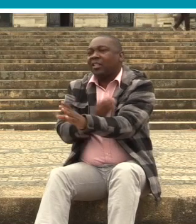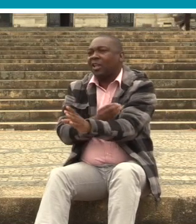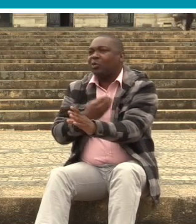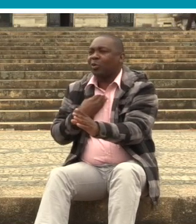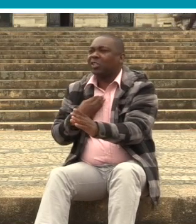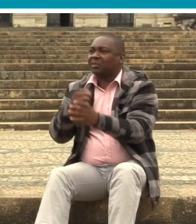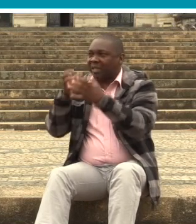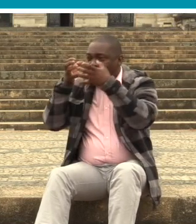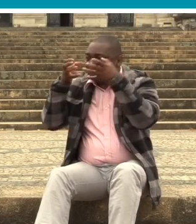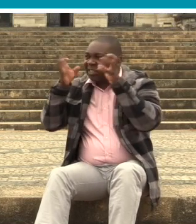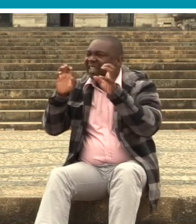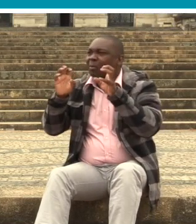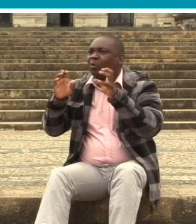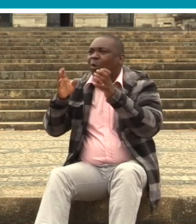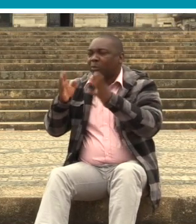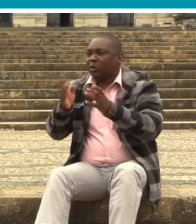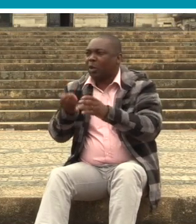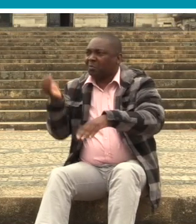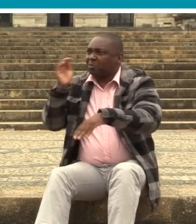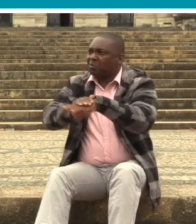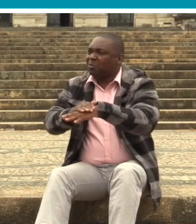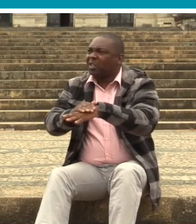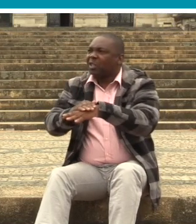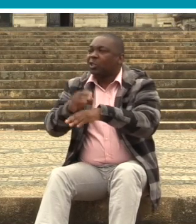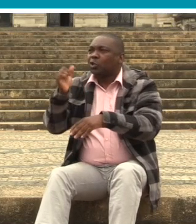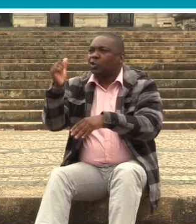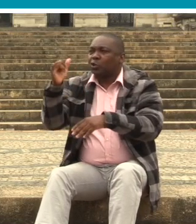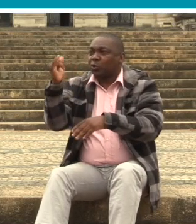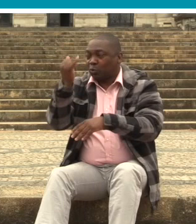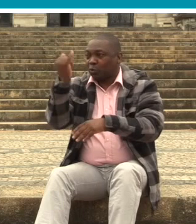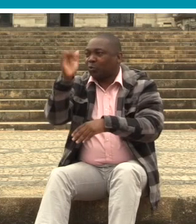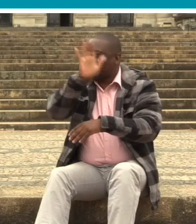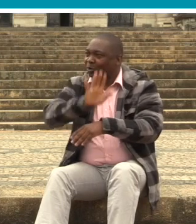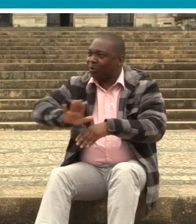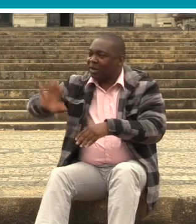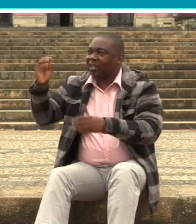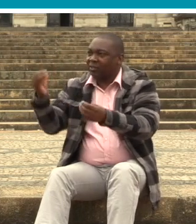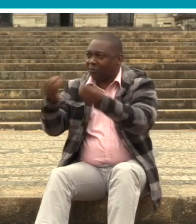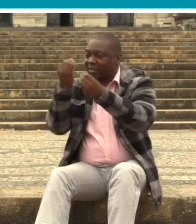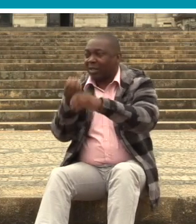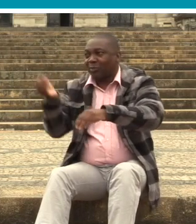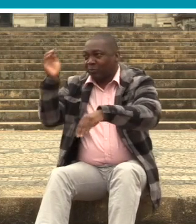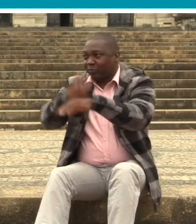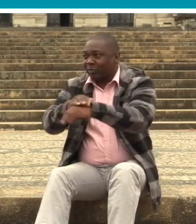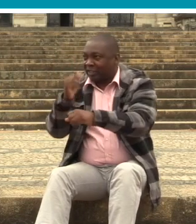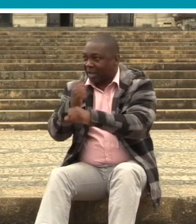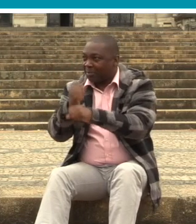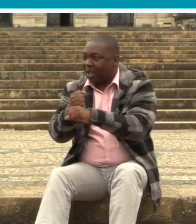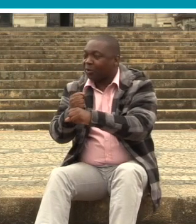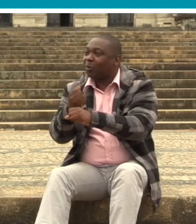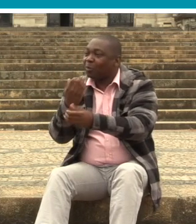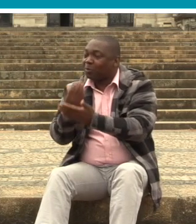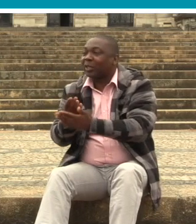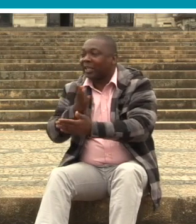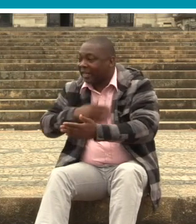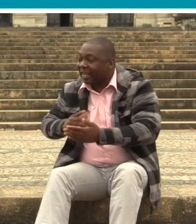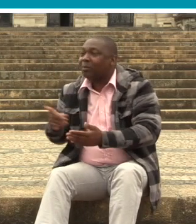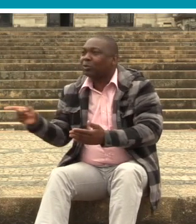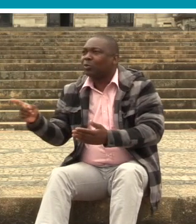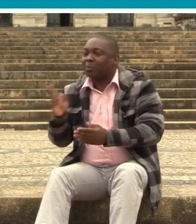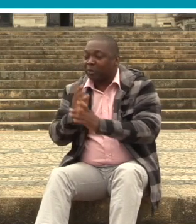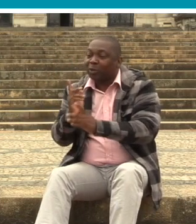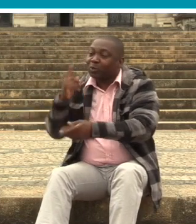na Escola Comunitária da ADEMO. E, para além disso, nós já capacitamos algumas pessoas do Instituto Nacional